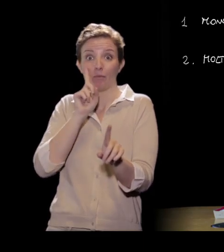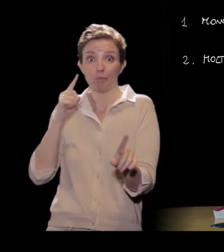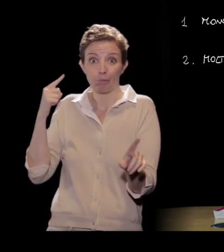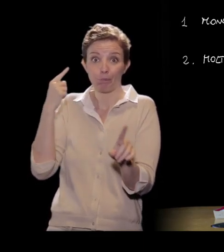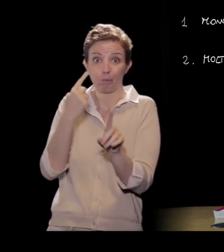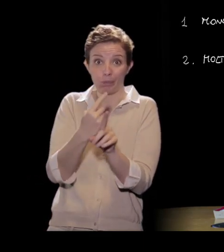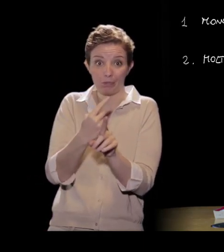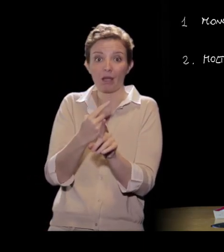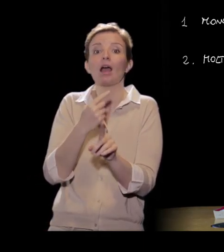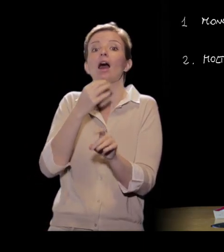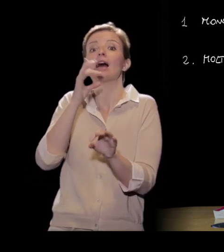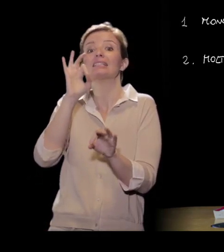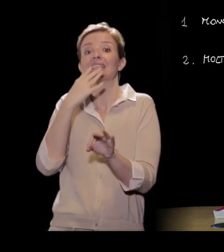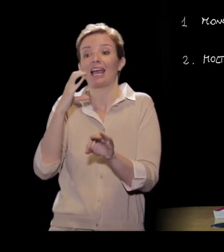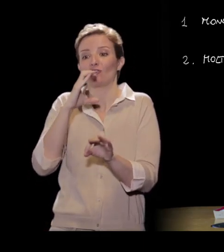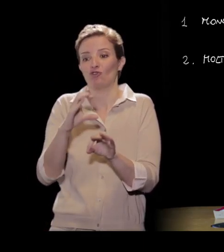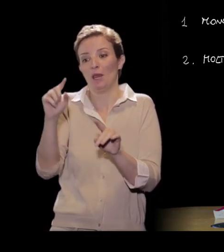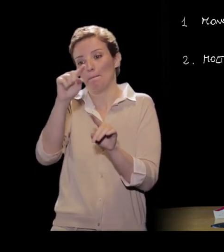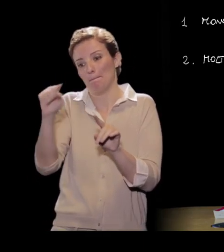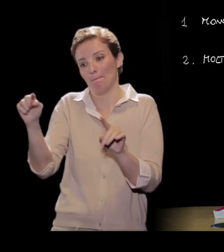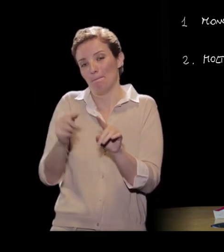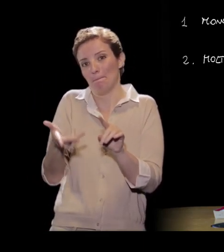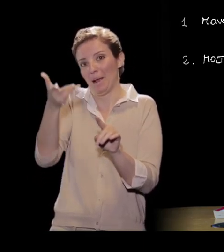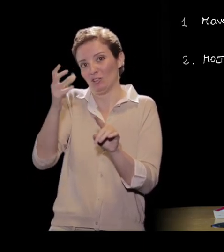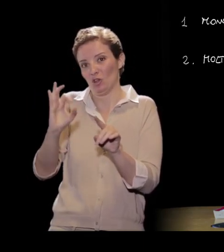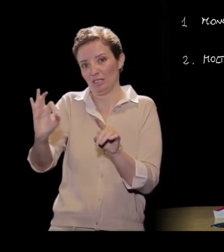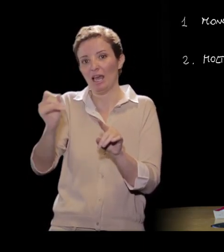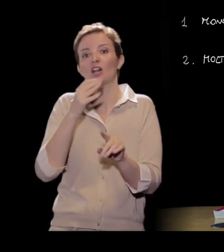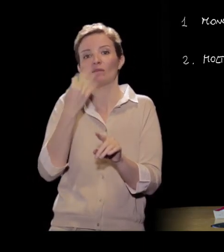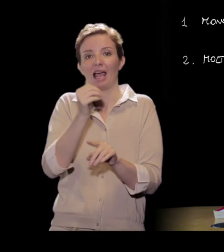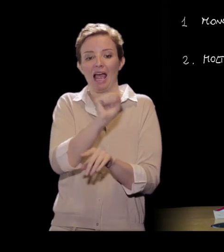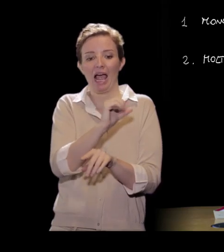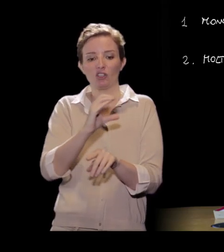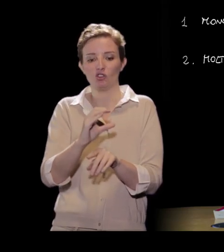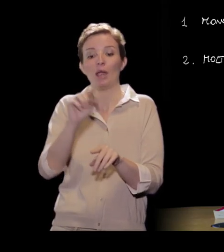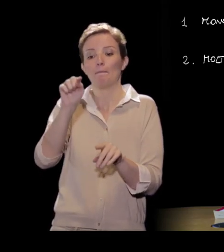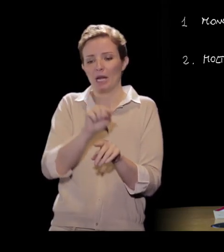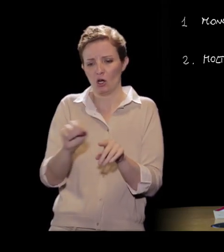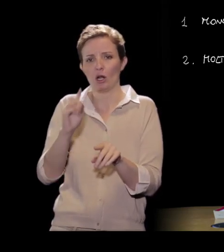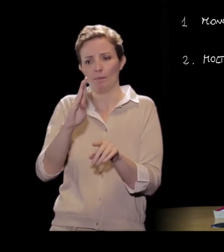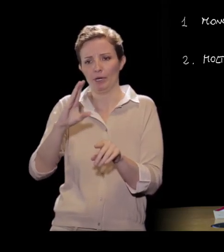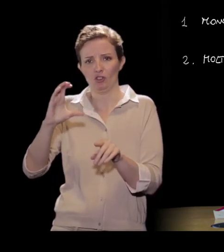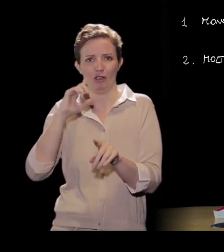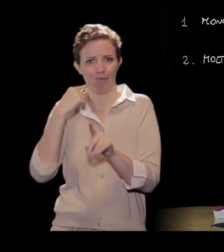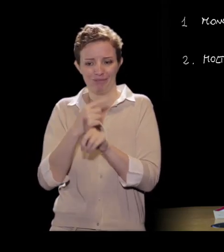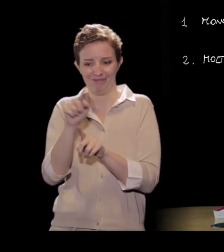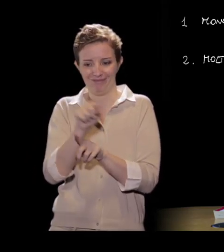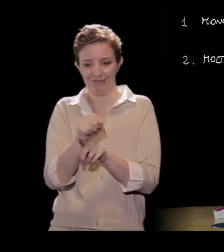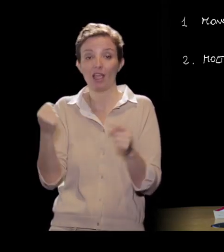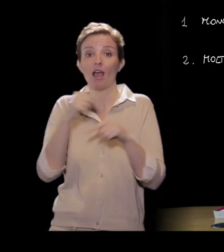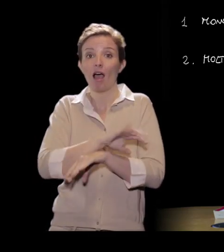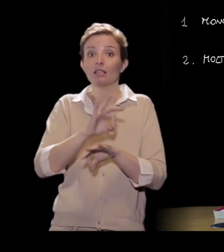se c è maggiore di zero e quindi abbiamo ac minore tbc se invece c è una quantità